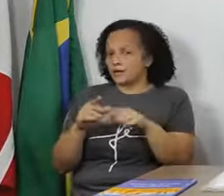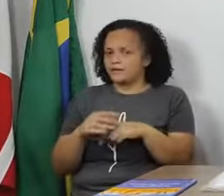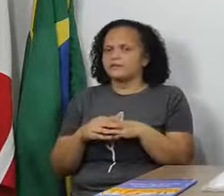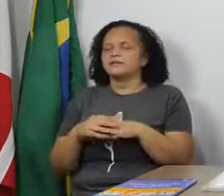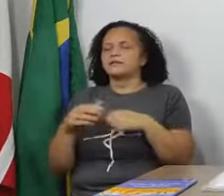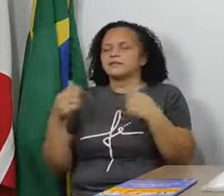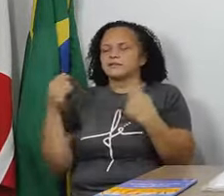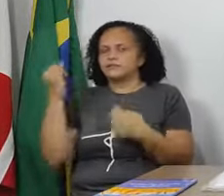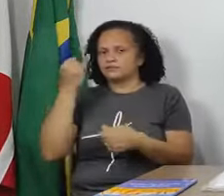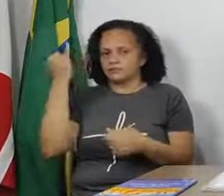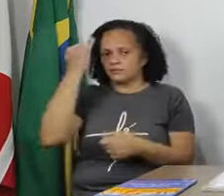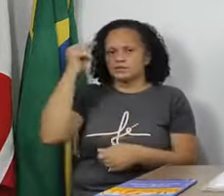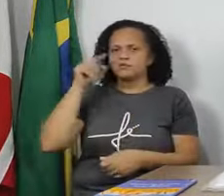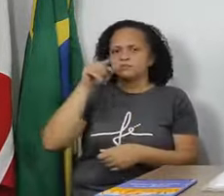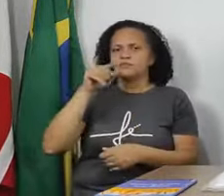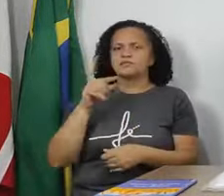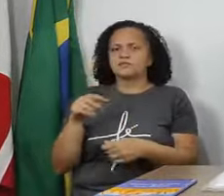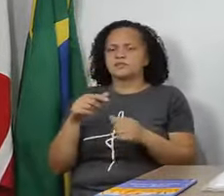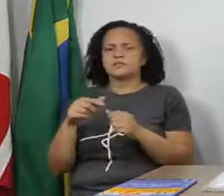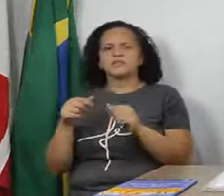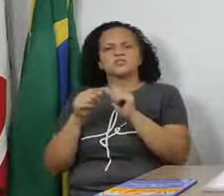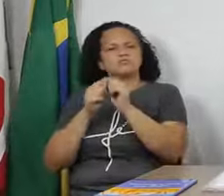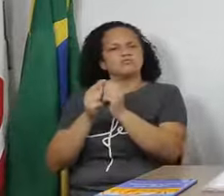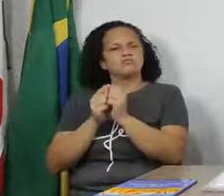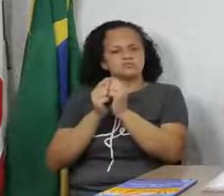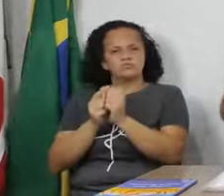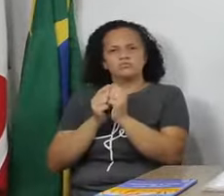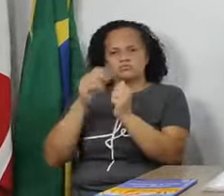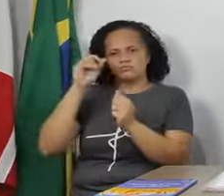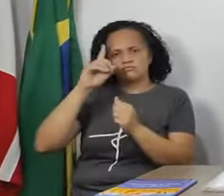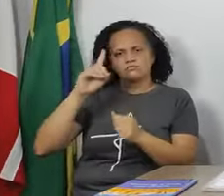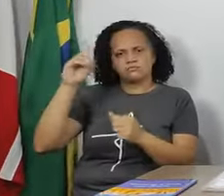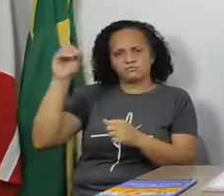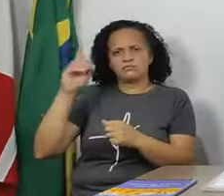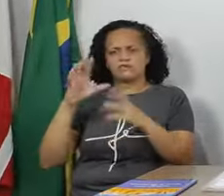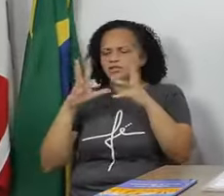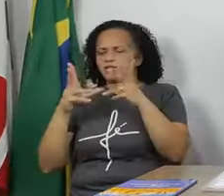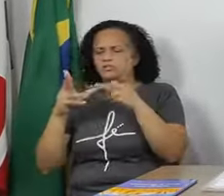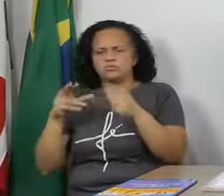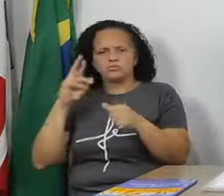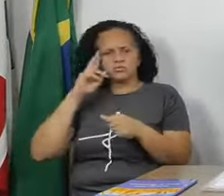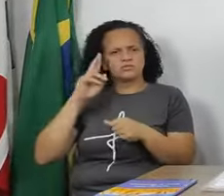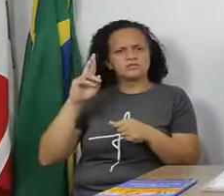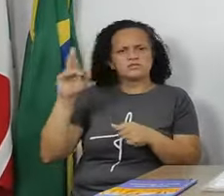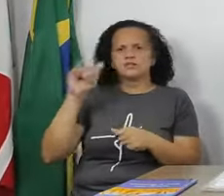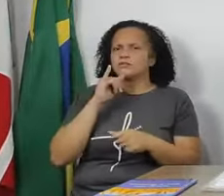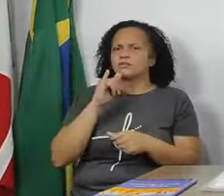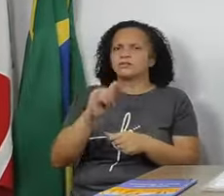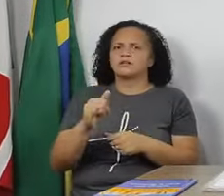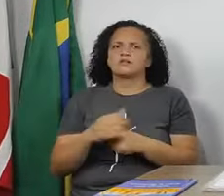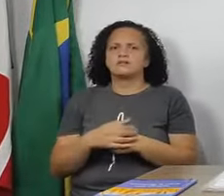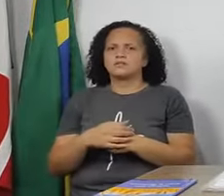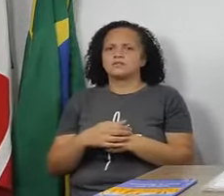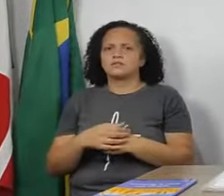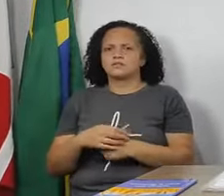a respeito dele e a respeito de você mesmo e a respeito de qualquer área da sua vida, na